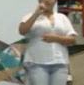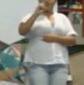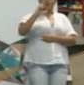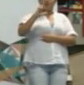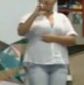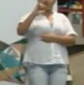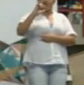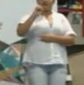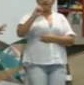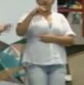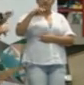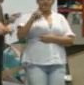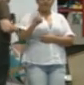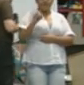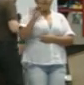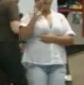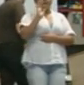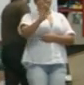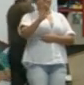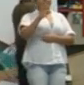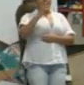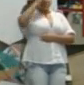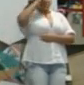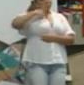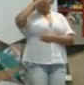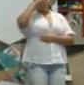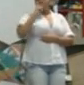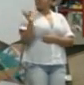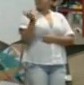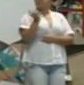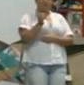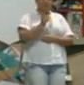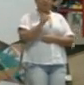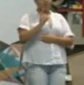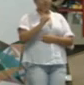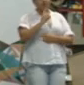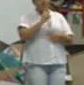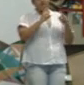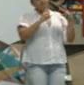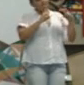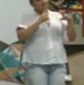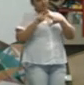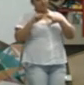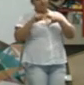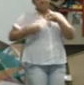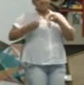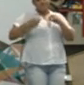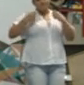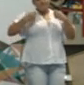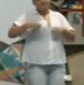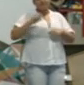metabolismo próprio, entenderam? O metabolismo não é próprio. Ele, para estar vivo... ele precisa entrar numa célula.